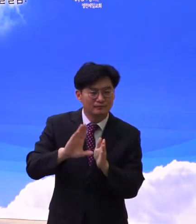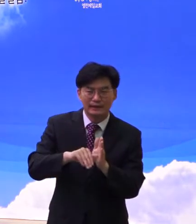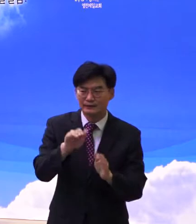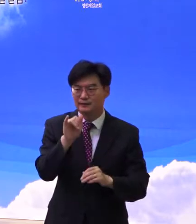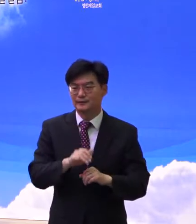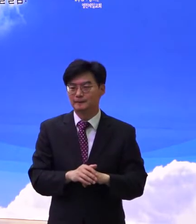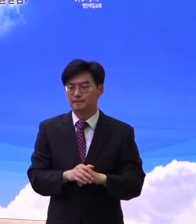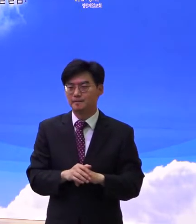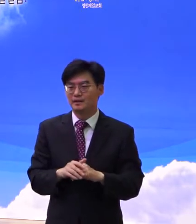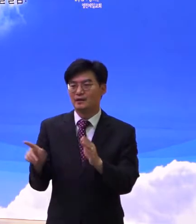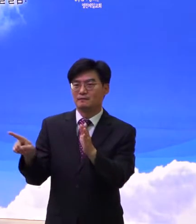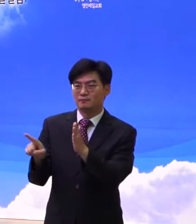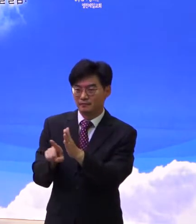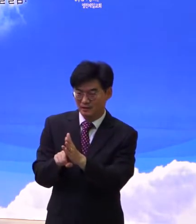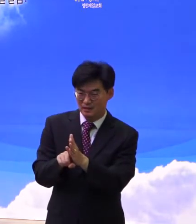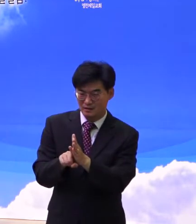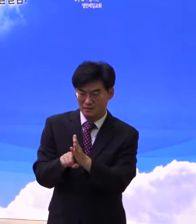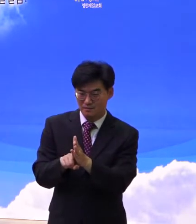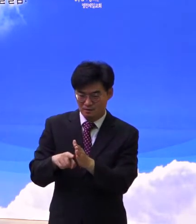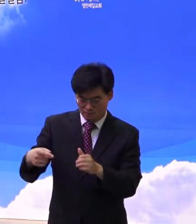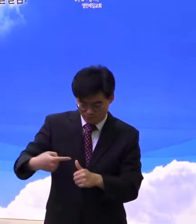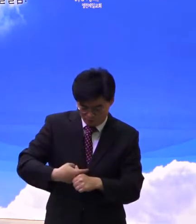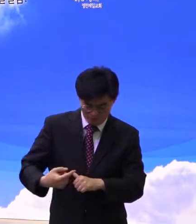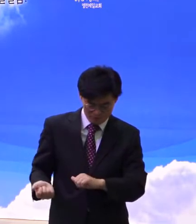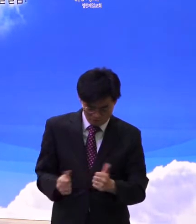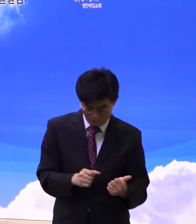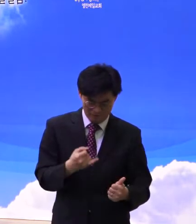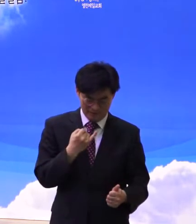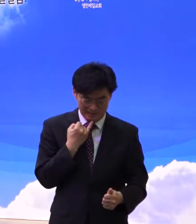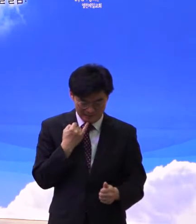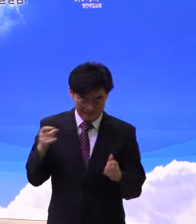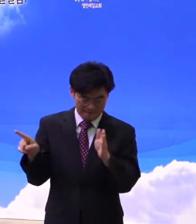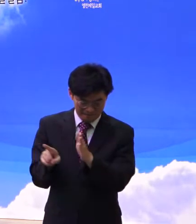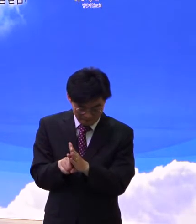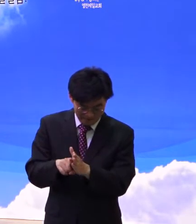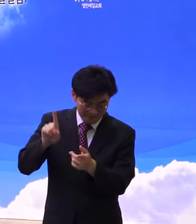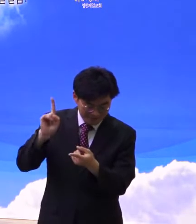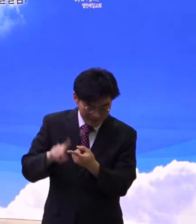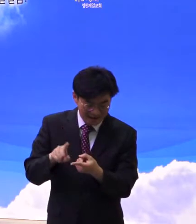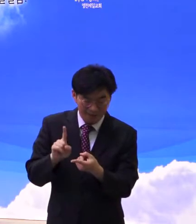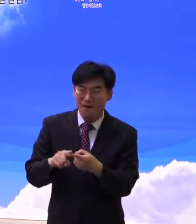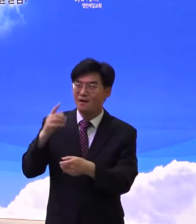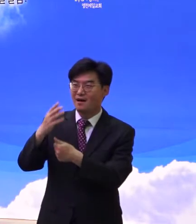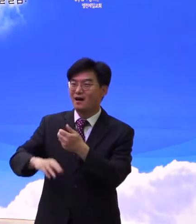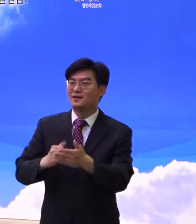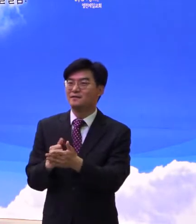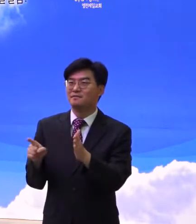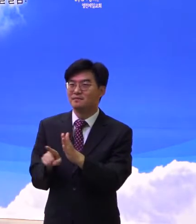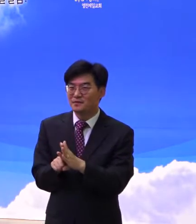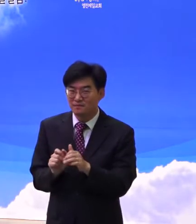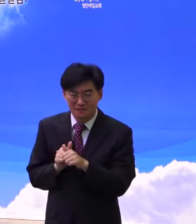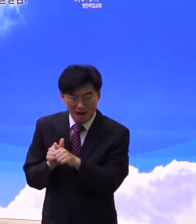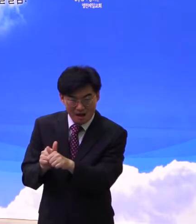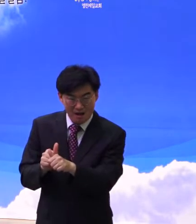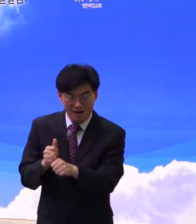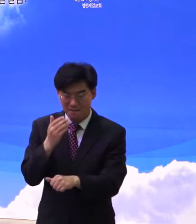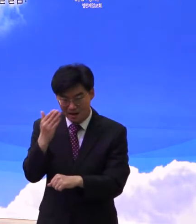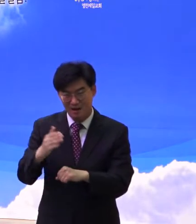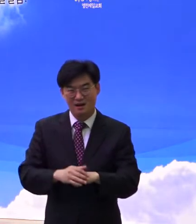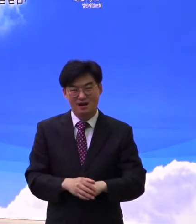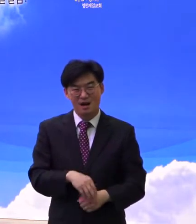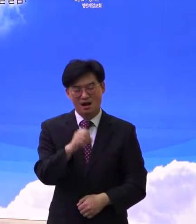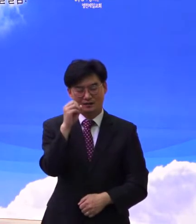신앙에 목숨 걸지 않고 하나님께 올인하지 않고 신앙에 올인하지 않고 대충대충